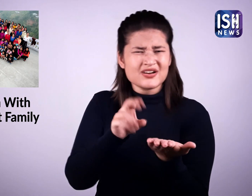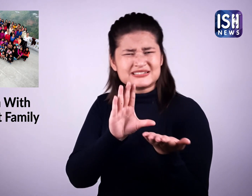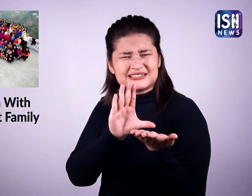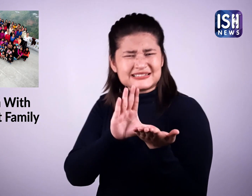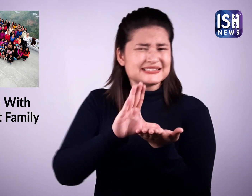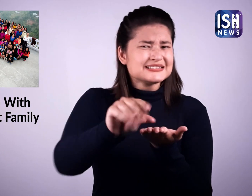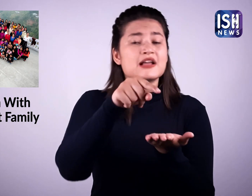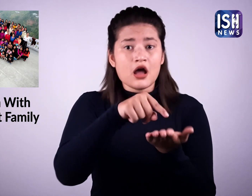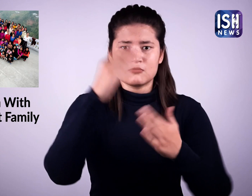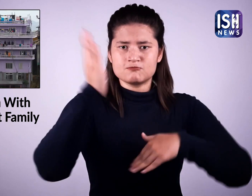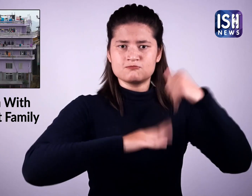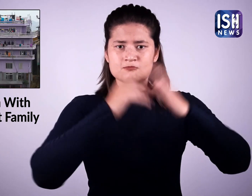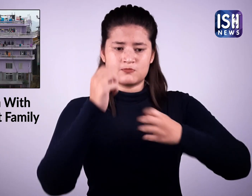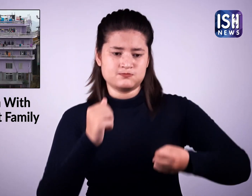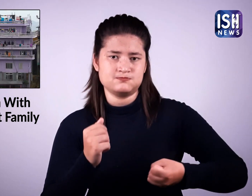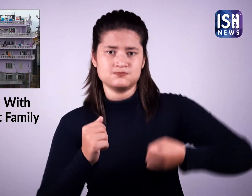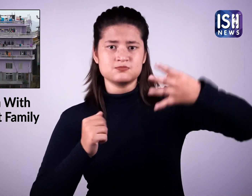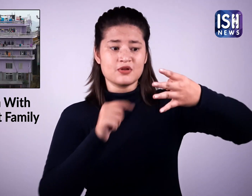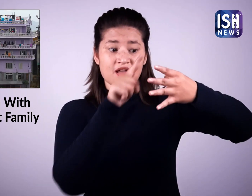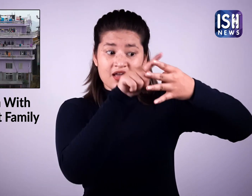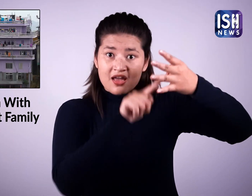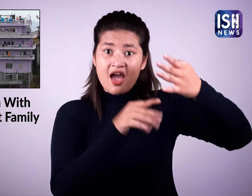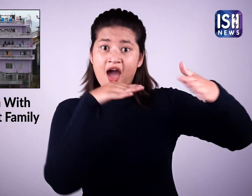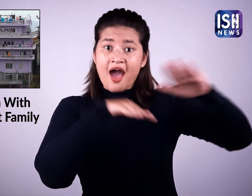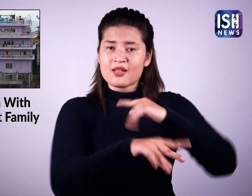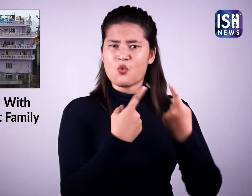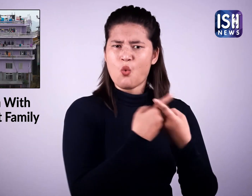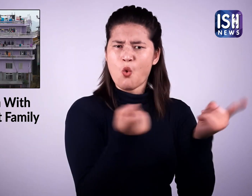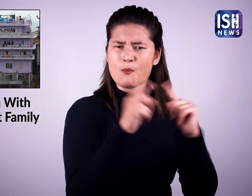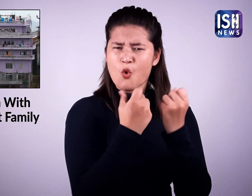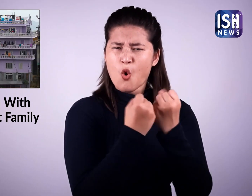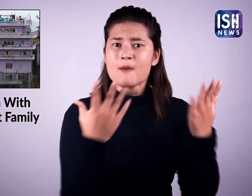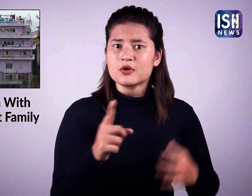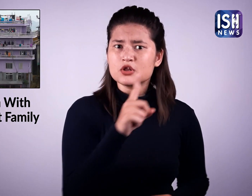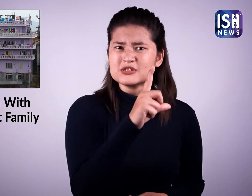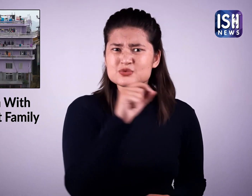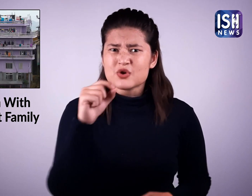जियोरा ने अपने गाउं में 100 से जादा कमरों वाला एक सार मंजिला घर बनाया है,